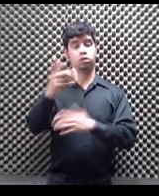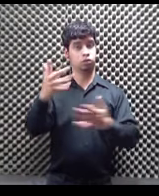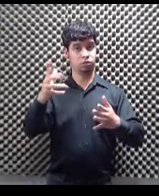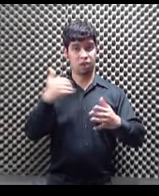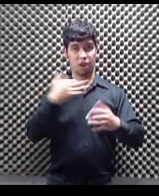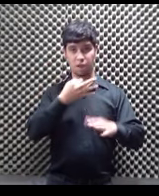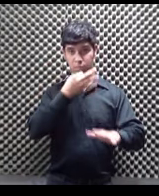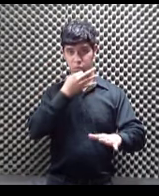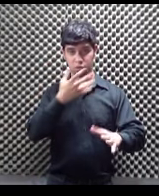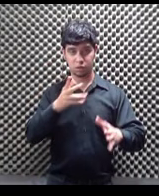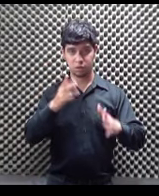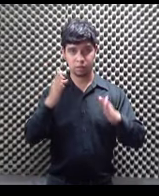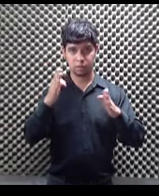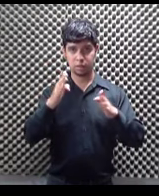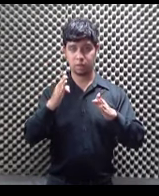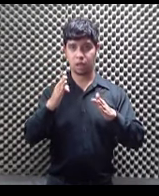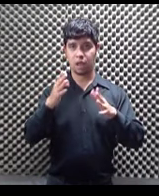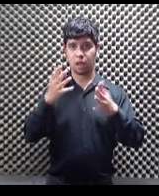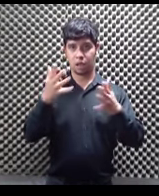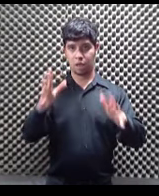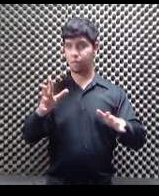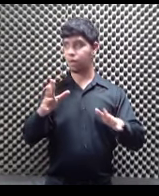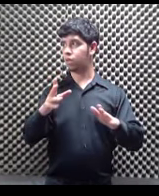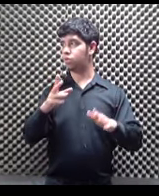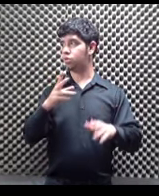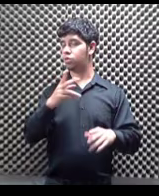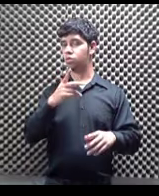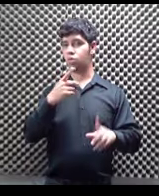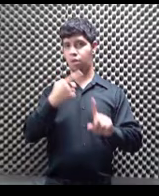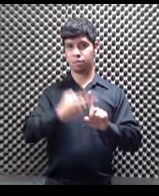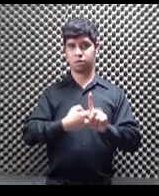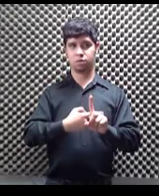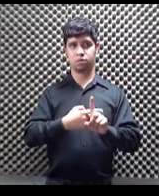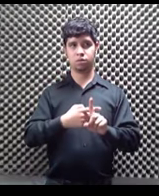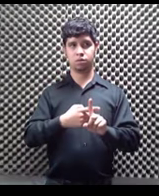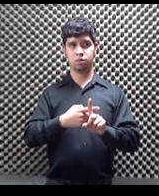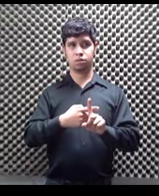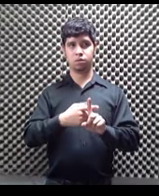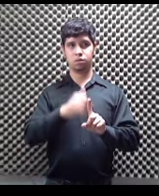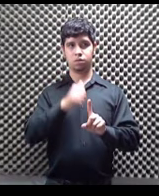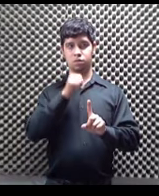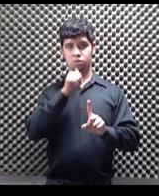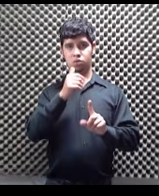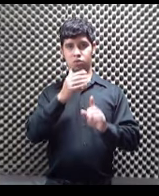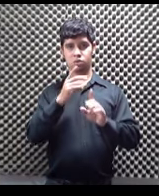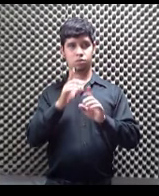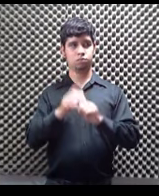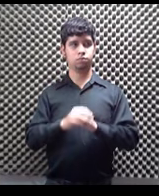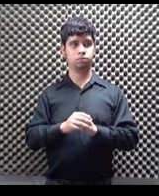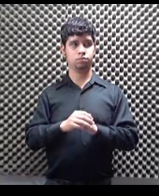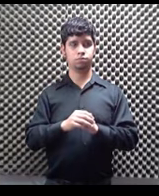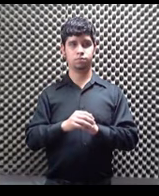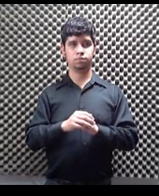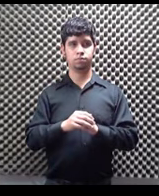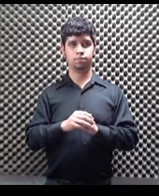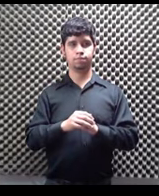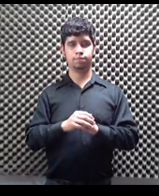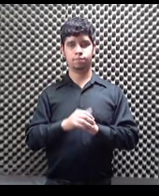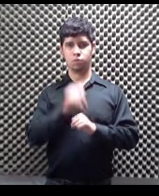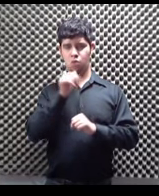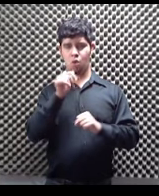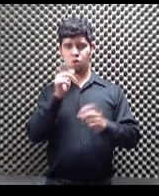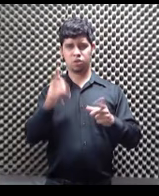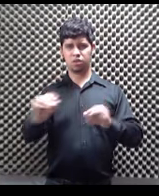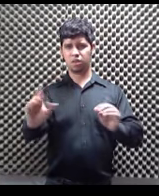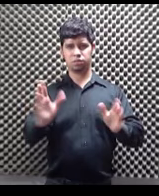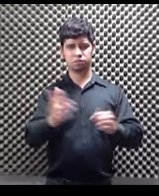ya cerrando el mes. Miércoles. Es miércoles. Pero no me tapes al otro. No. Javier. No te apures, no, no, no pasa nada.